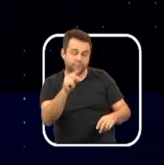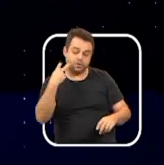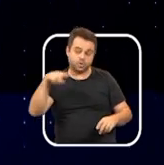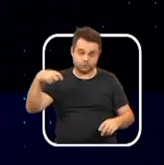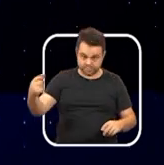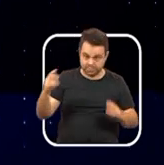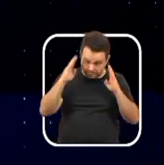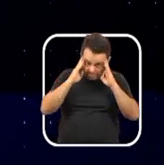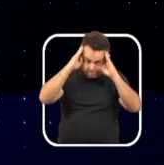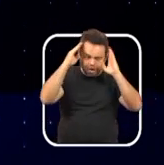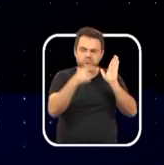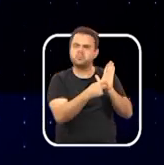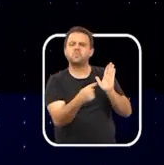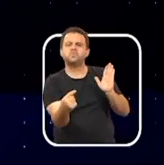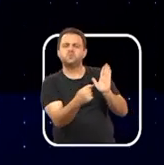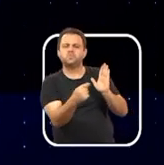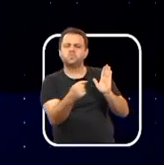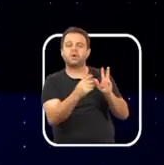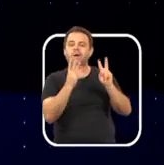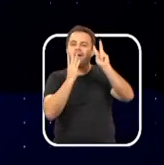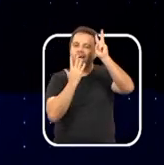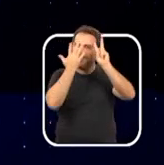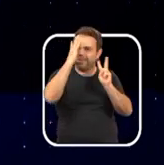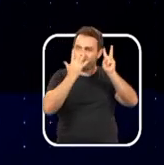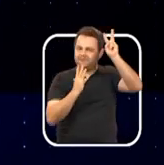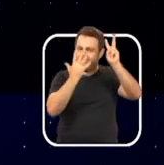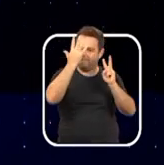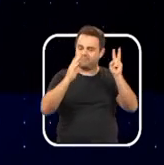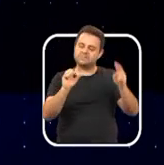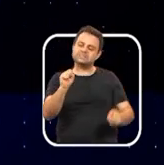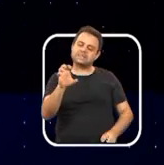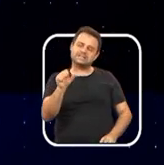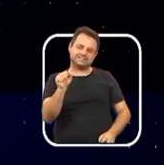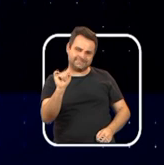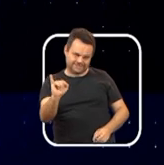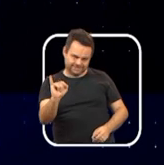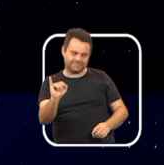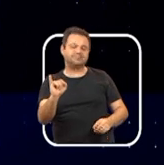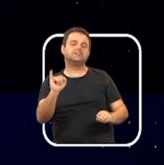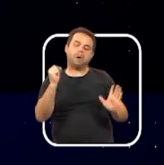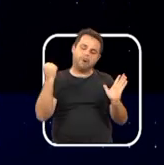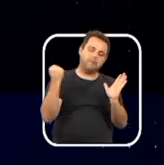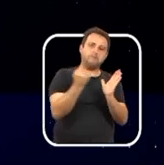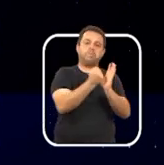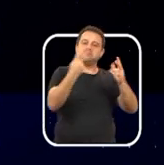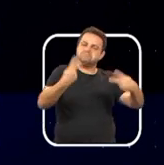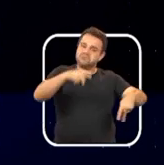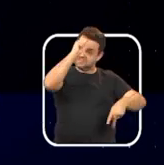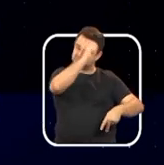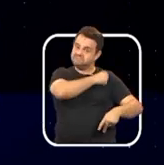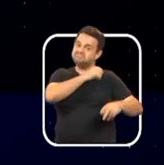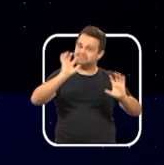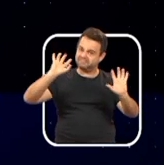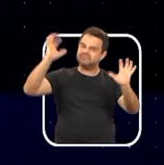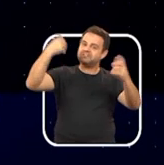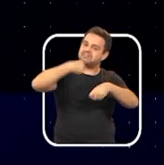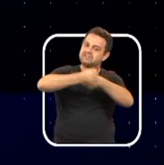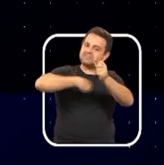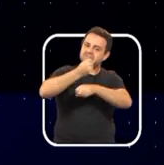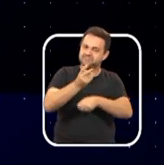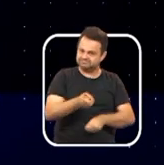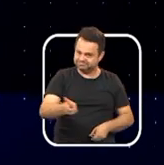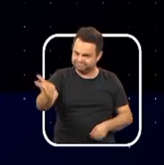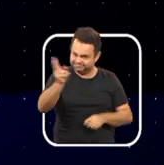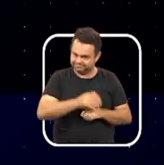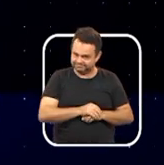que incluiu o evento de carnaval Bloco do Saci no calendário oficial do município. Também